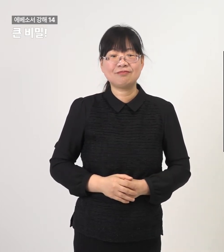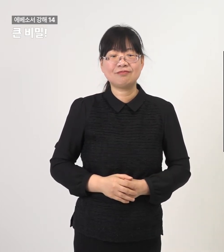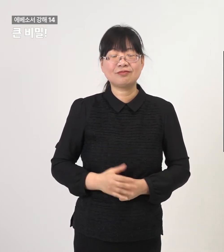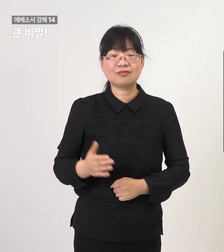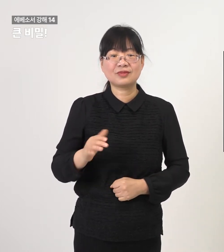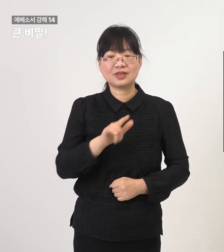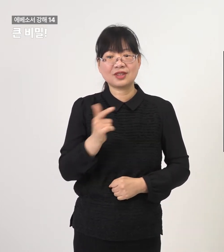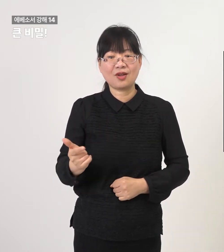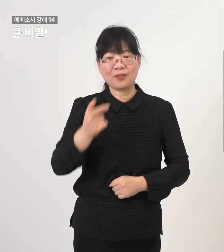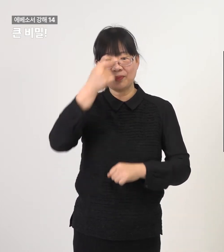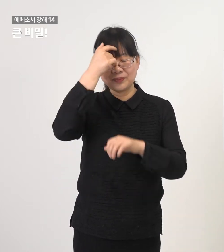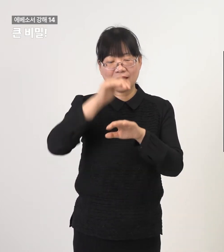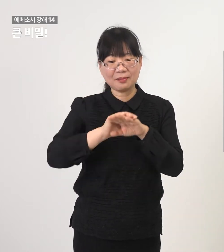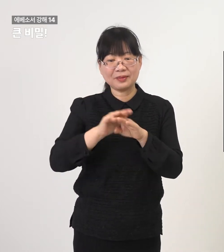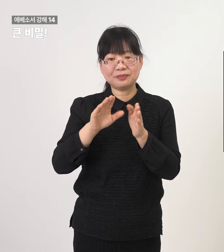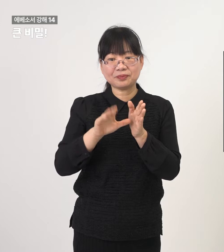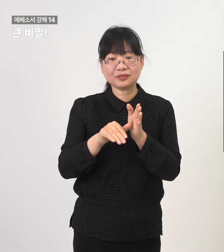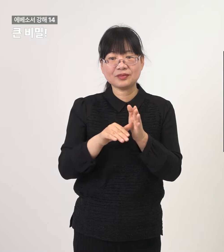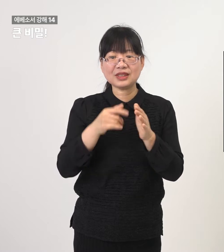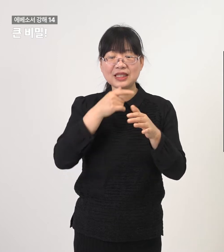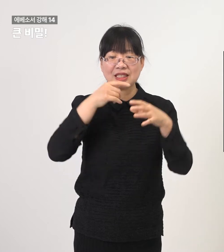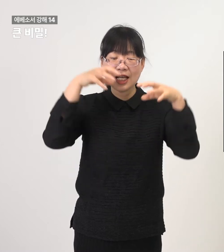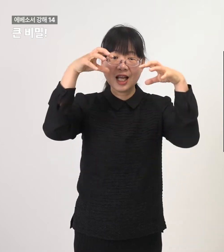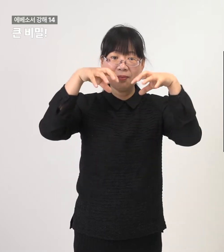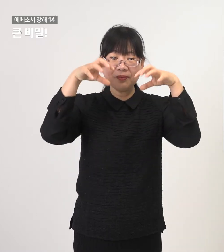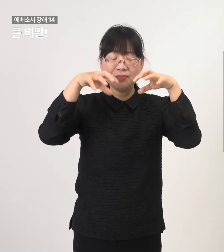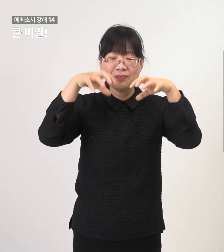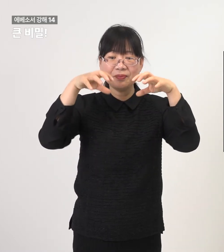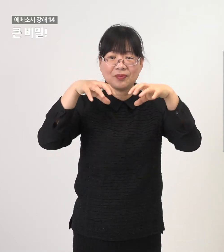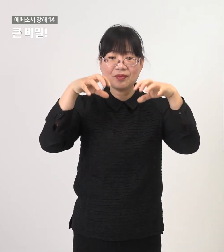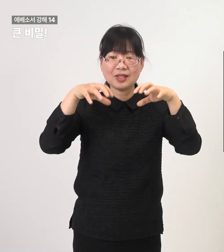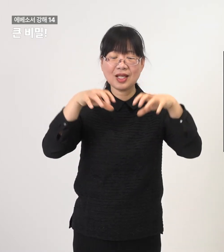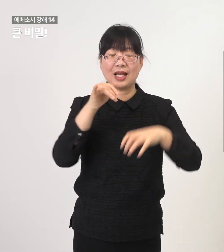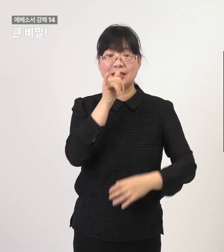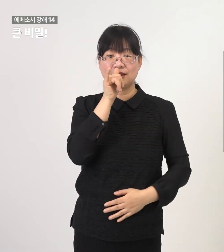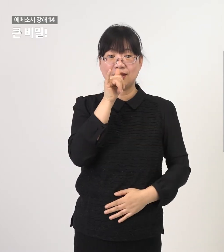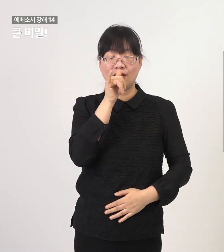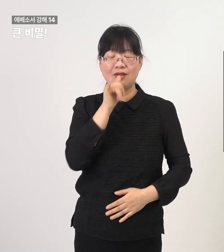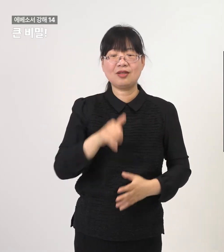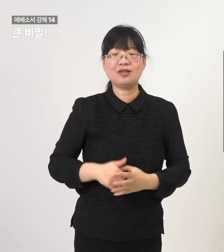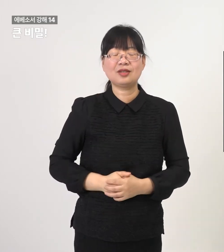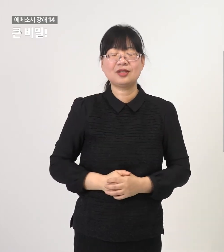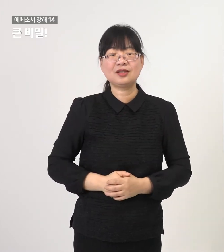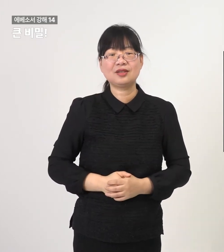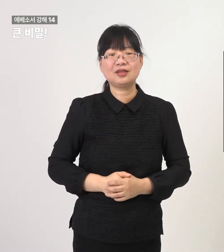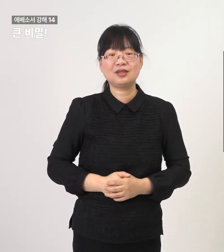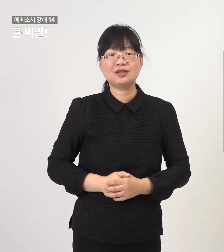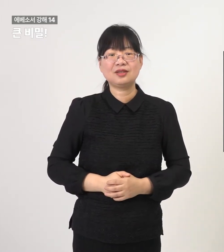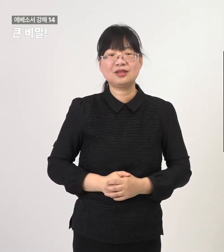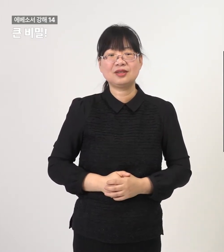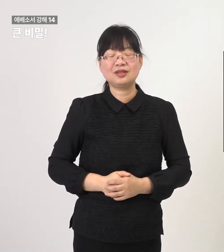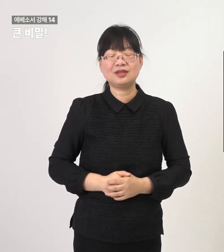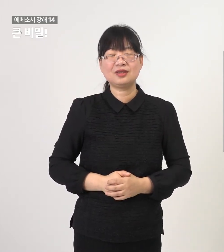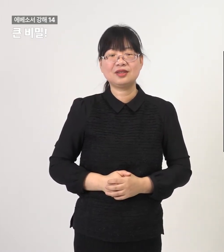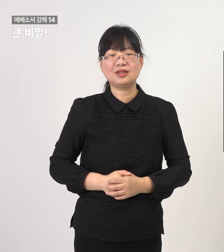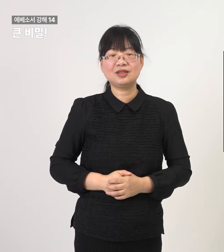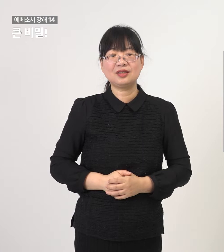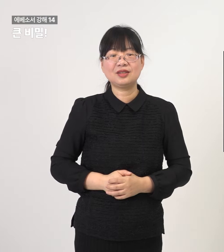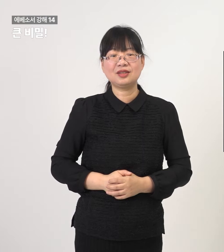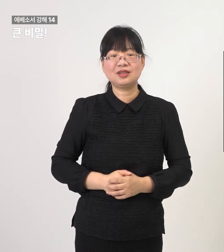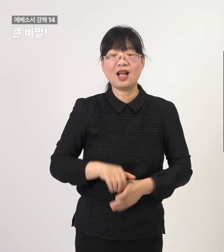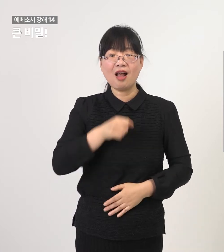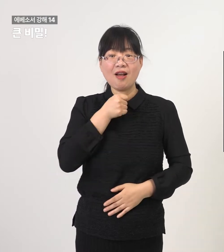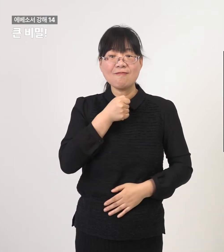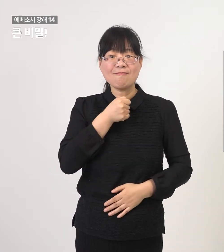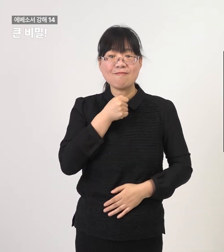그런데 저녁 예배가 됐는데 장대비가 때리기 시작하는 거예요. 뭐 마이크